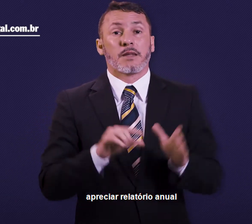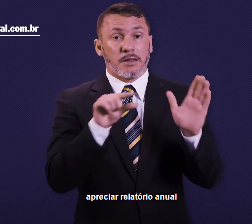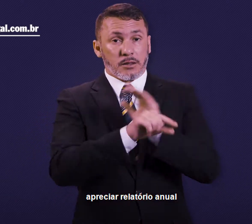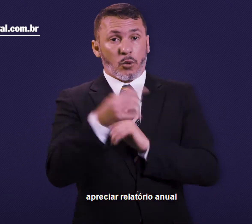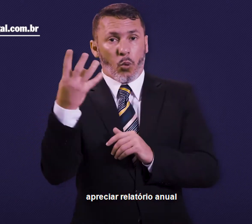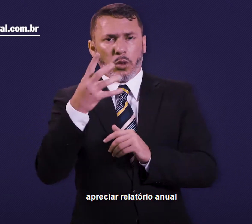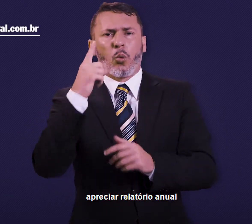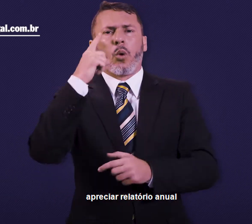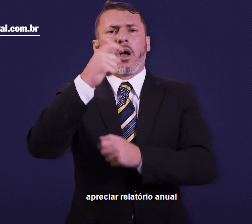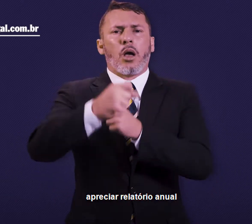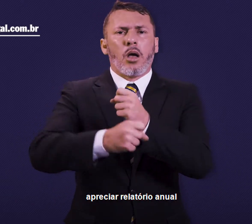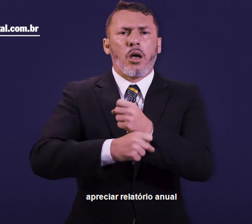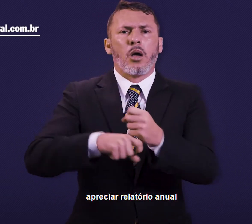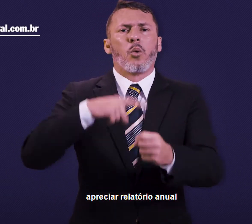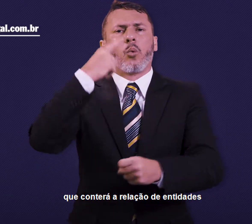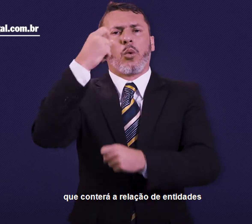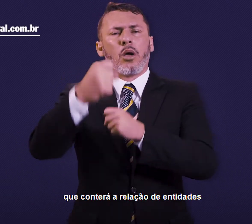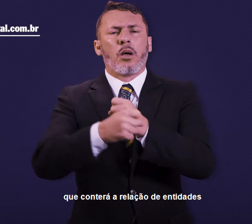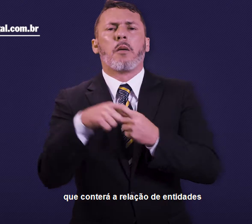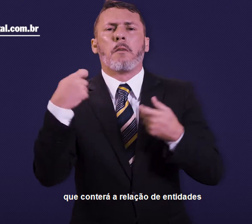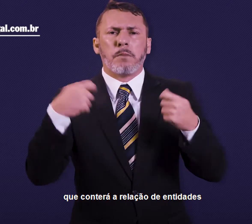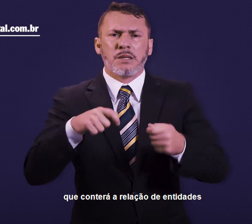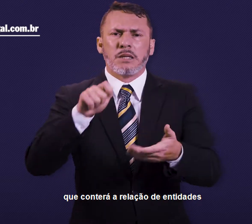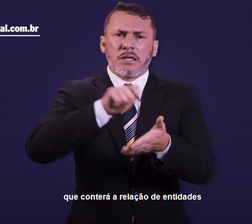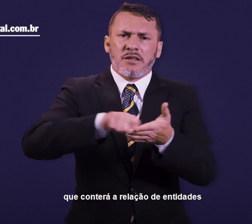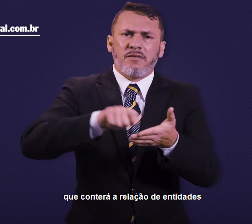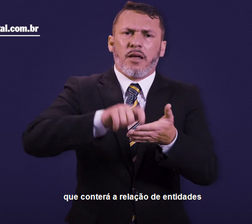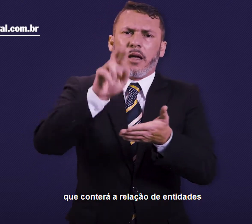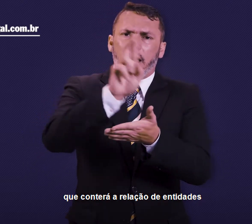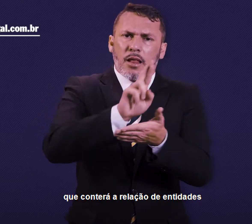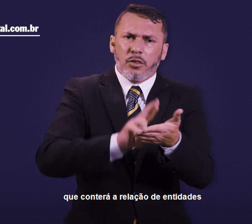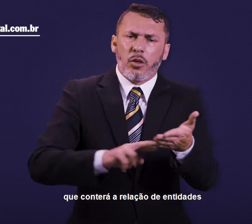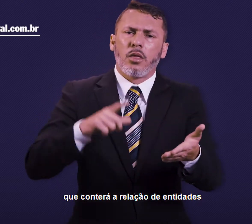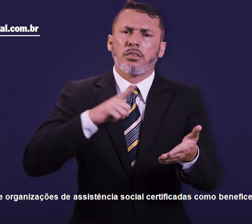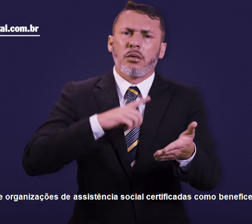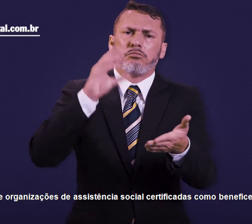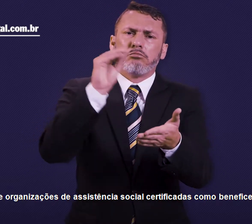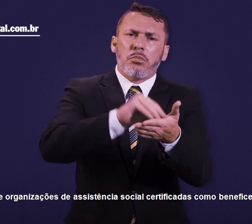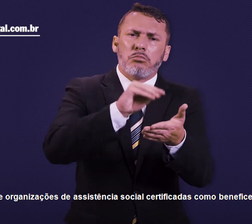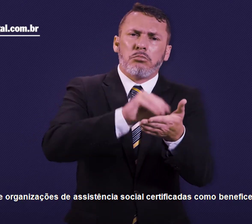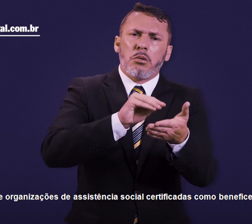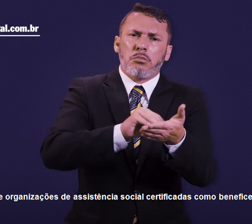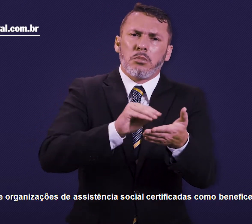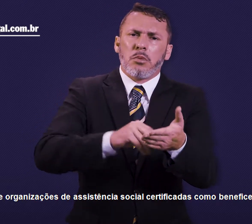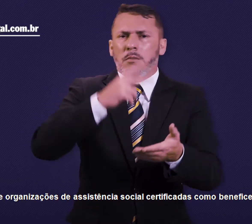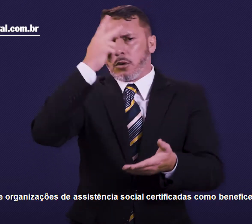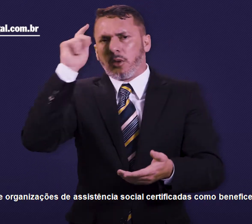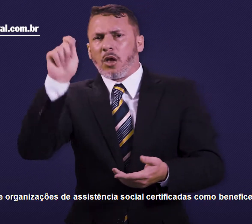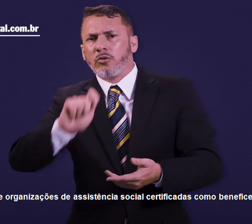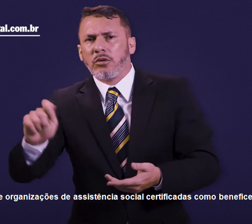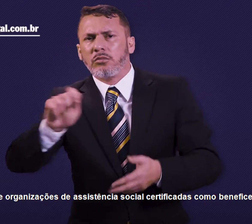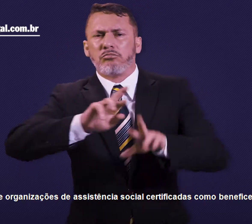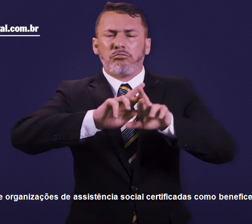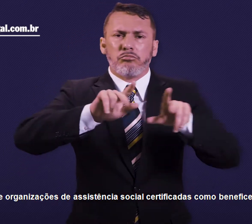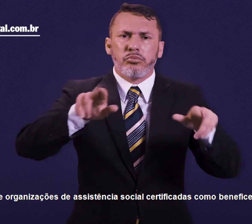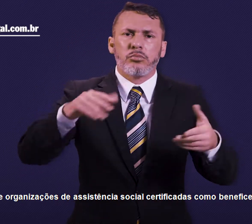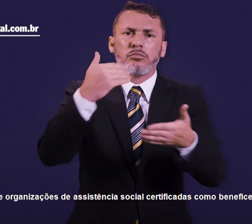Apreciar relatório anual que conterá a relação de entidades e organizações de assistência social certificadas